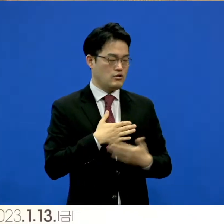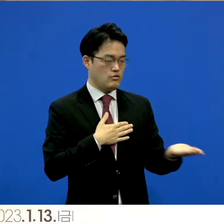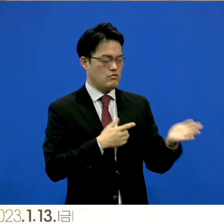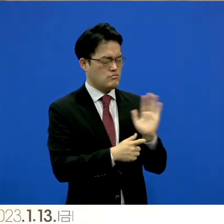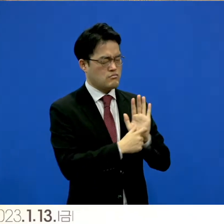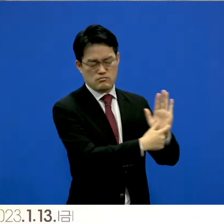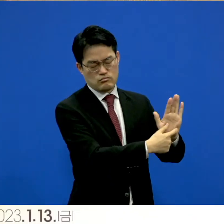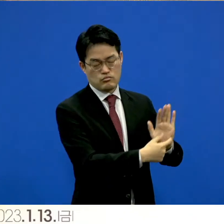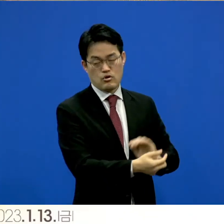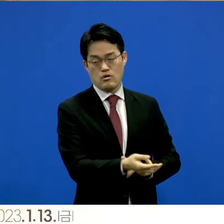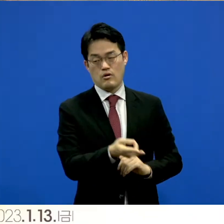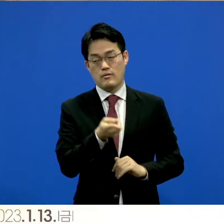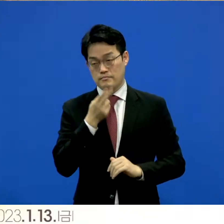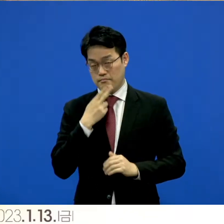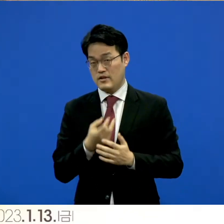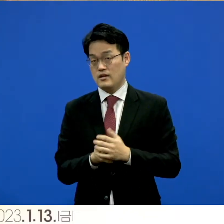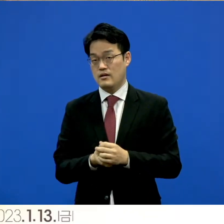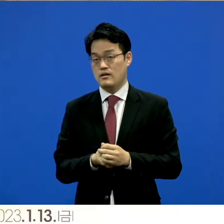언제든지,